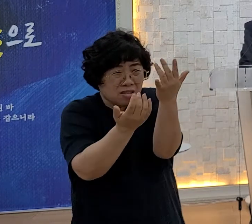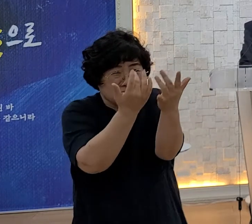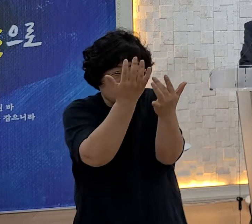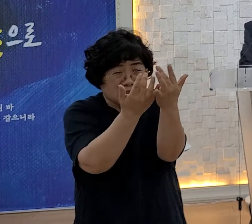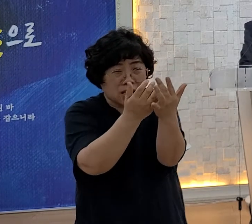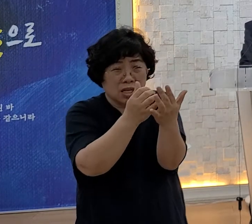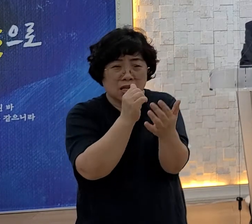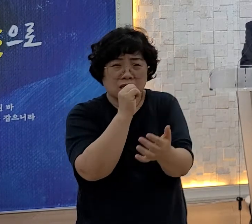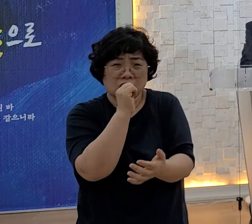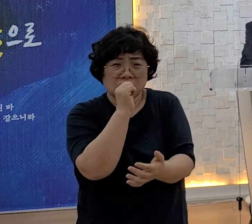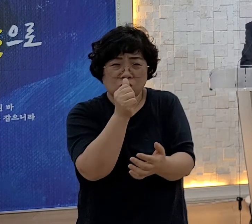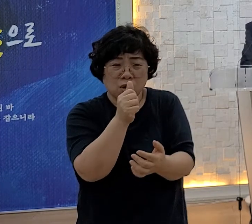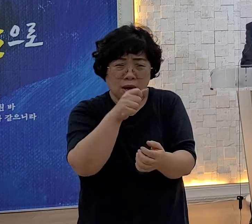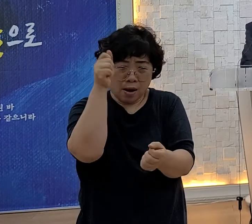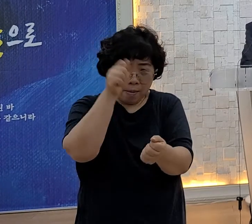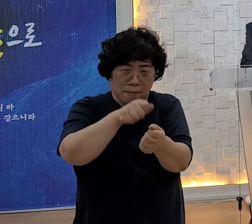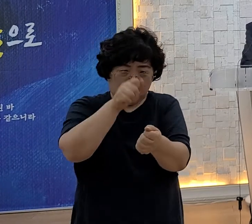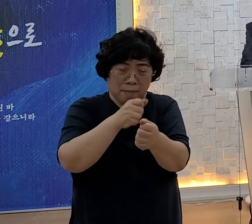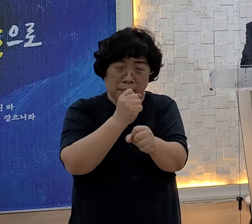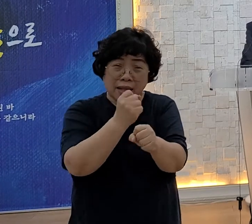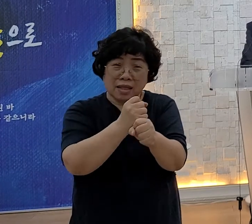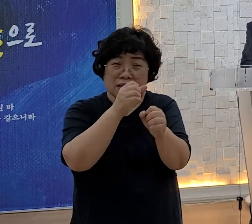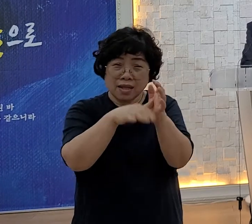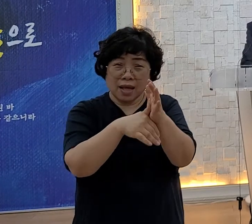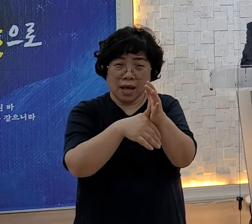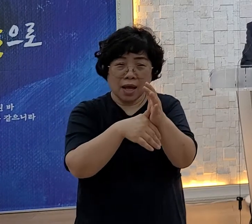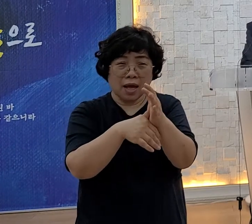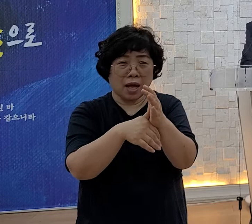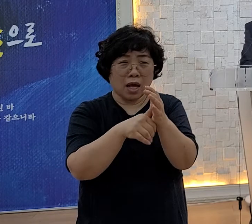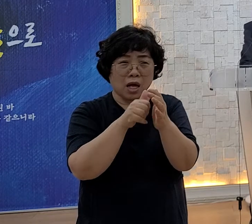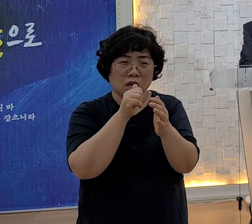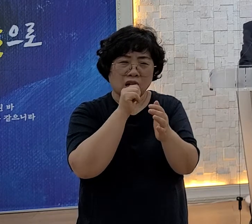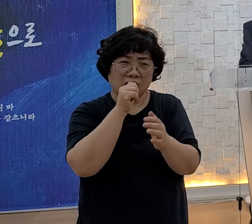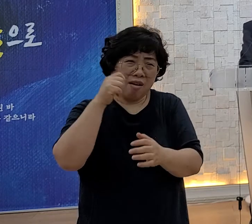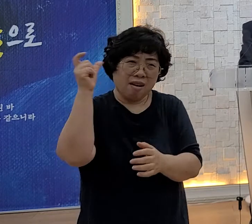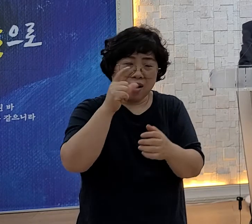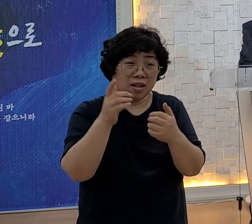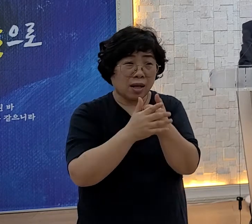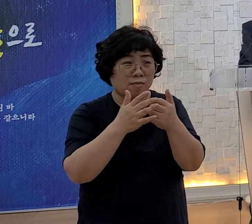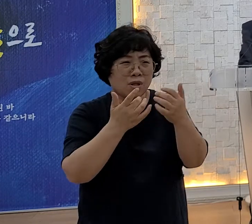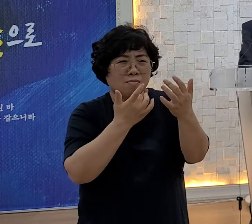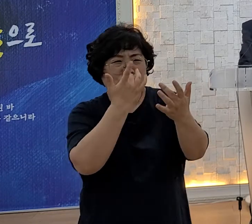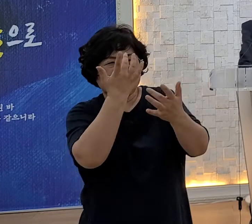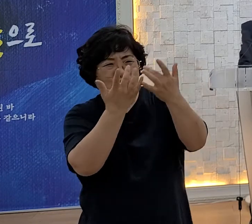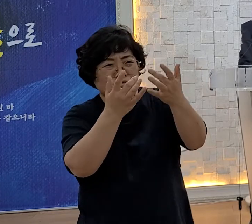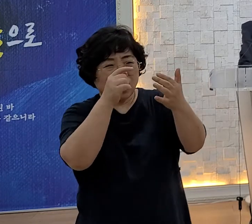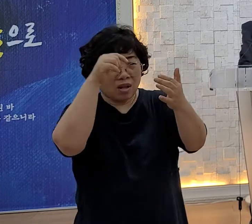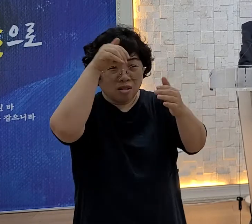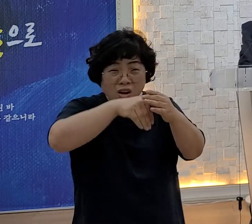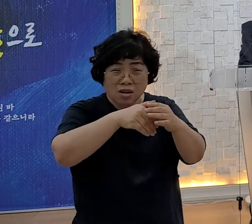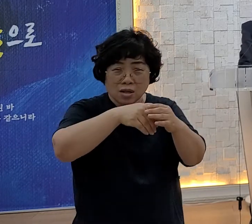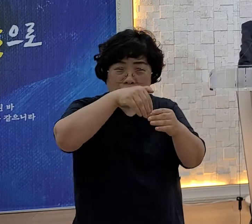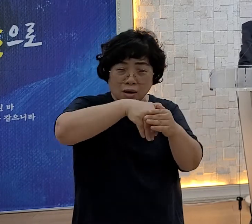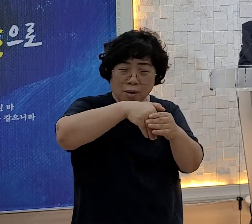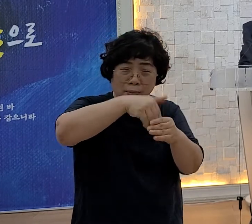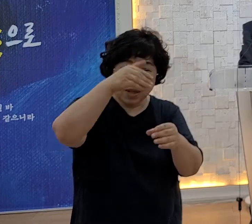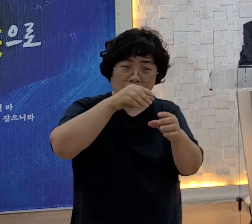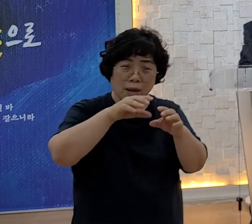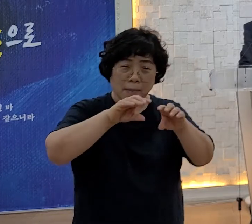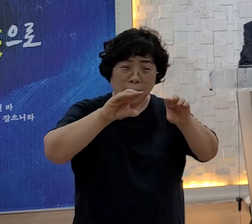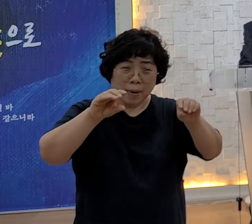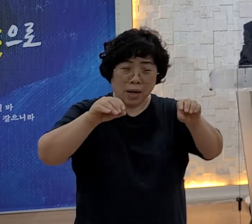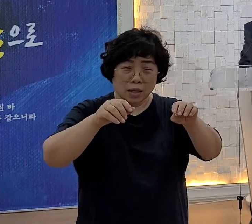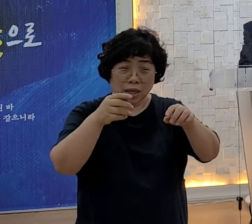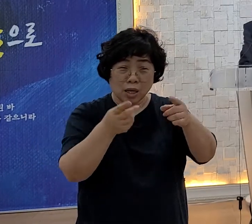재련하는 과정을 연단이라고 해요. 원래 뜻이. 그 뜨거운 불 같은 용광로에서